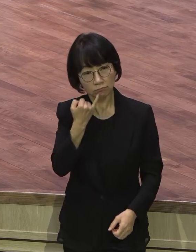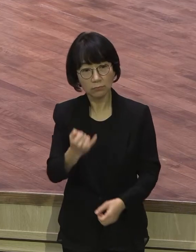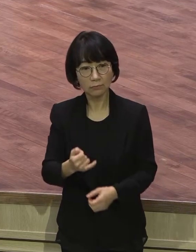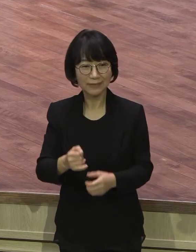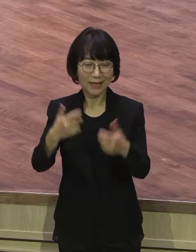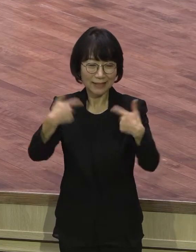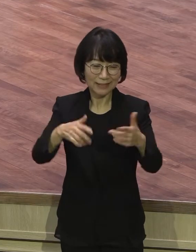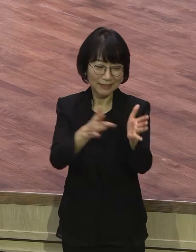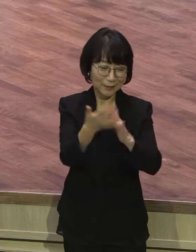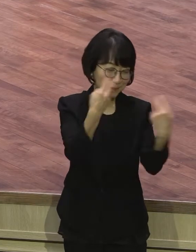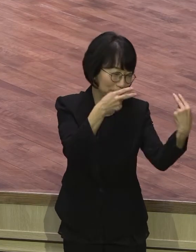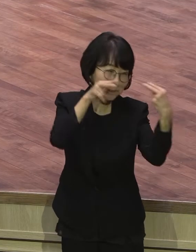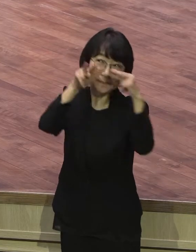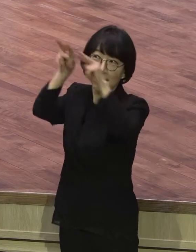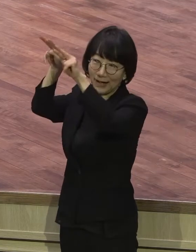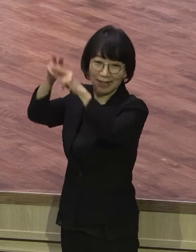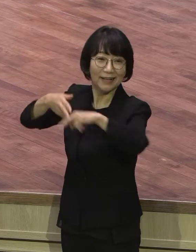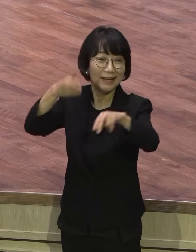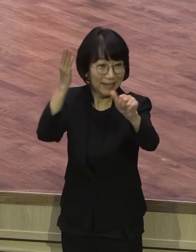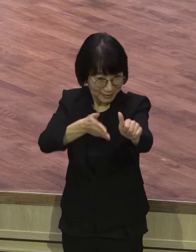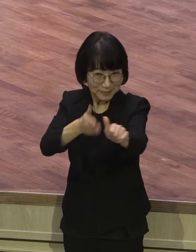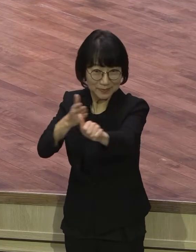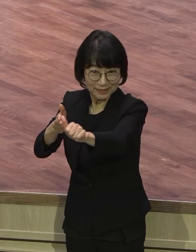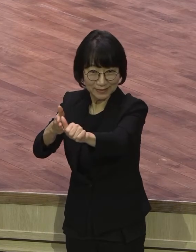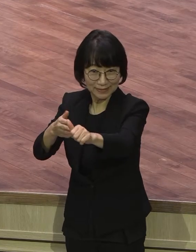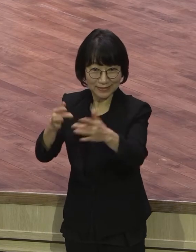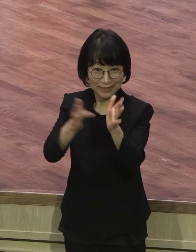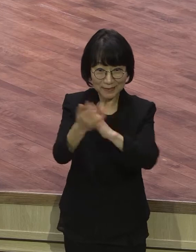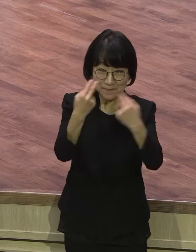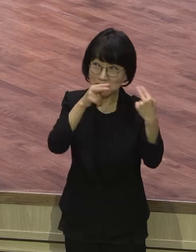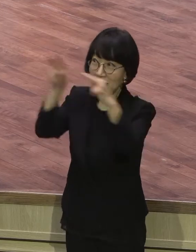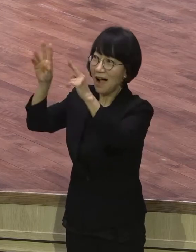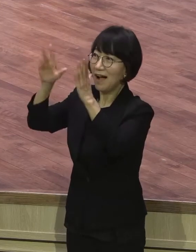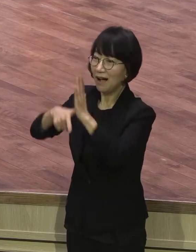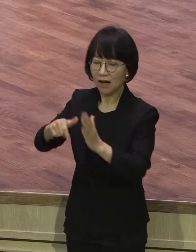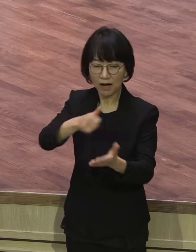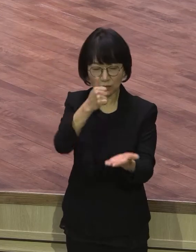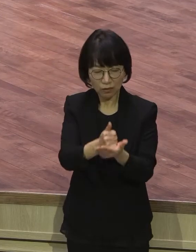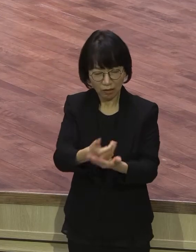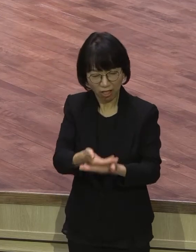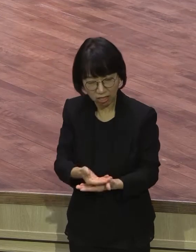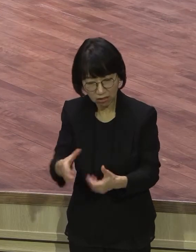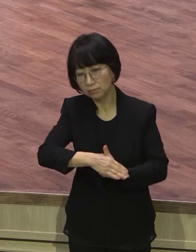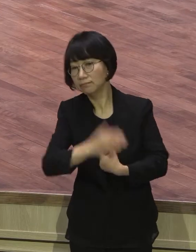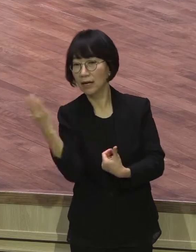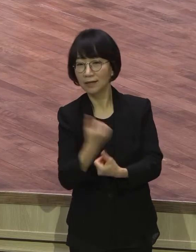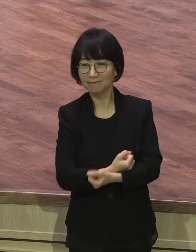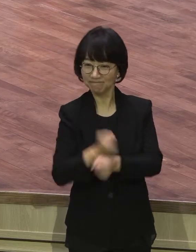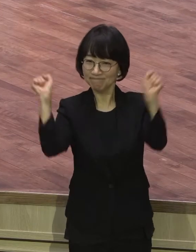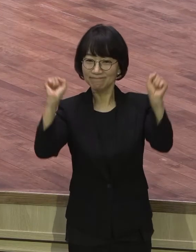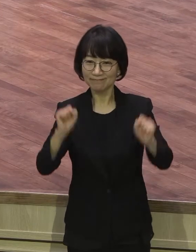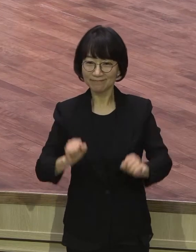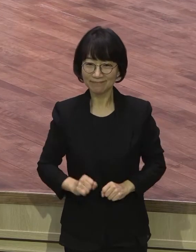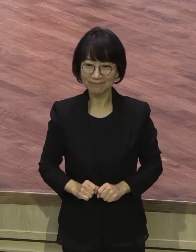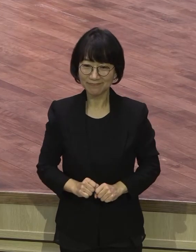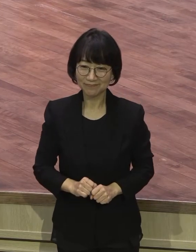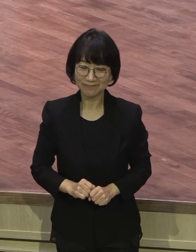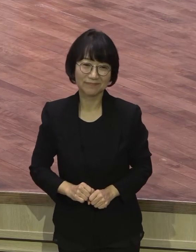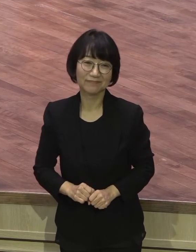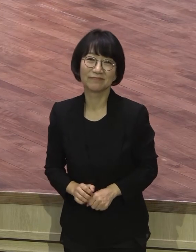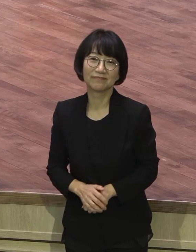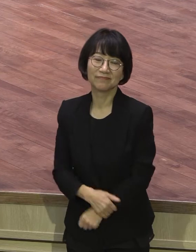주님 바라보시 바랍니다. 바라보면 해방된단 말이에요. 해방되어 빠져나오는데 그걸 모르도록 계속 정죄하고